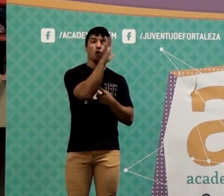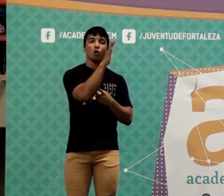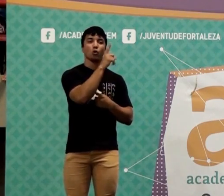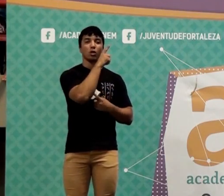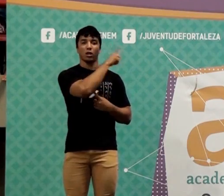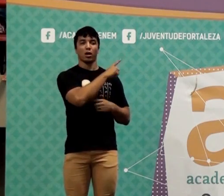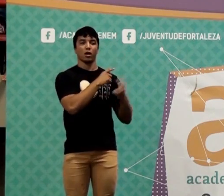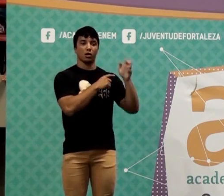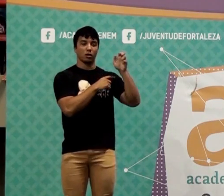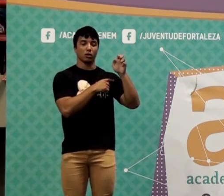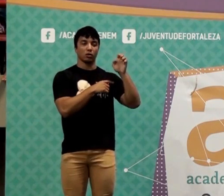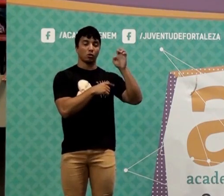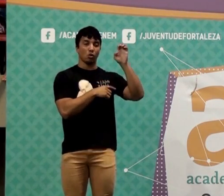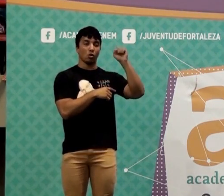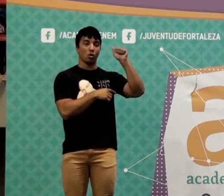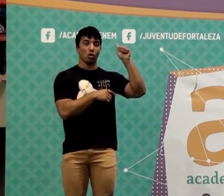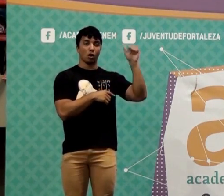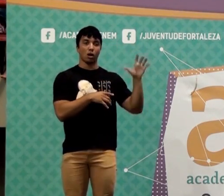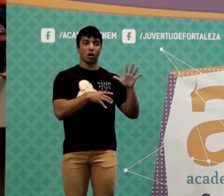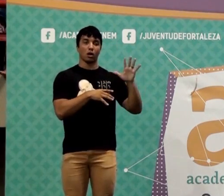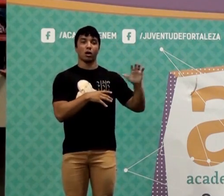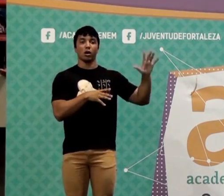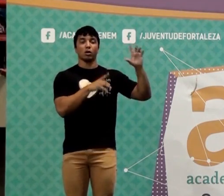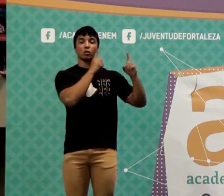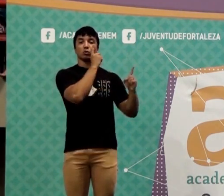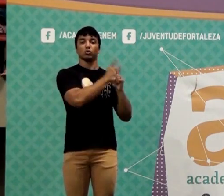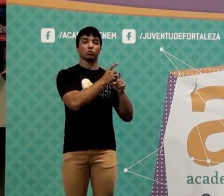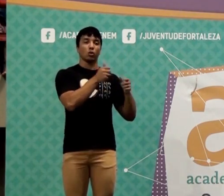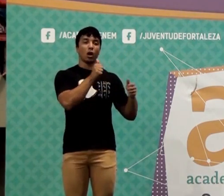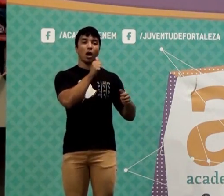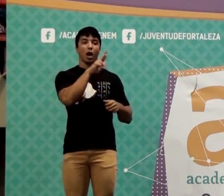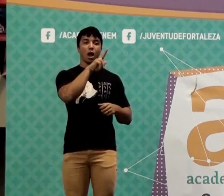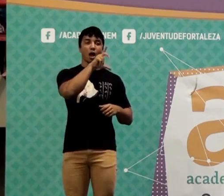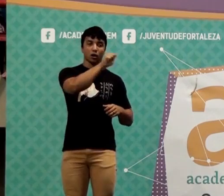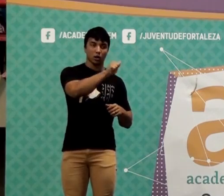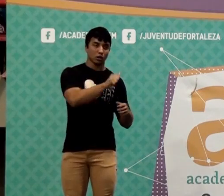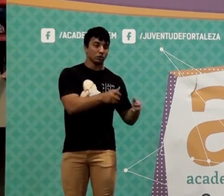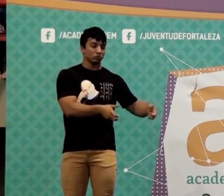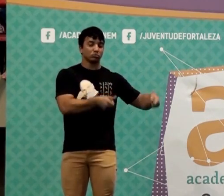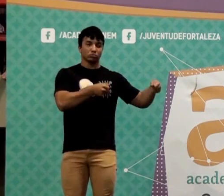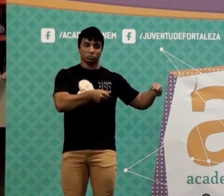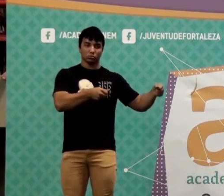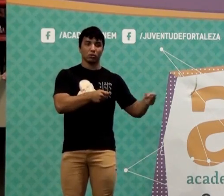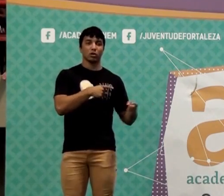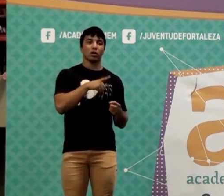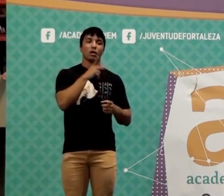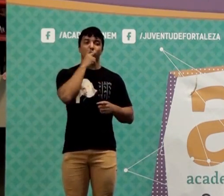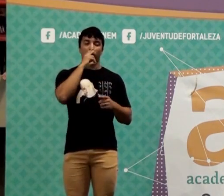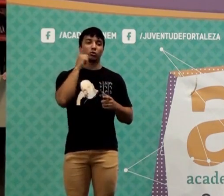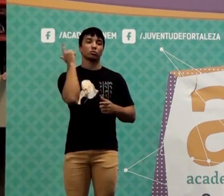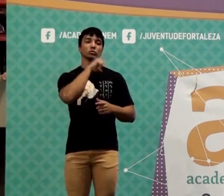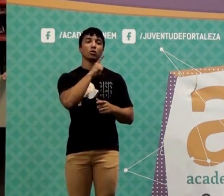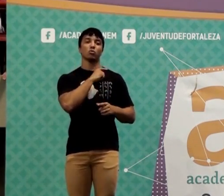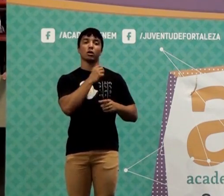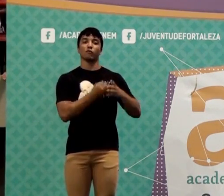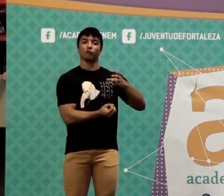é que a igreja mandou os cruzados e depois ela criou um exército para se defender dos cruzados que ela mandou.